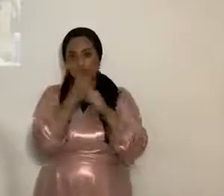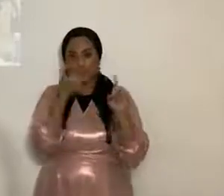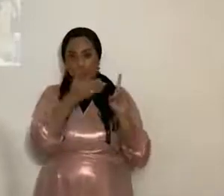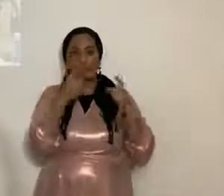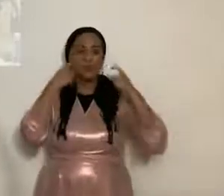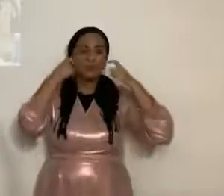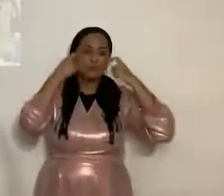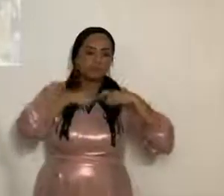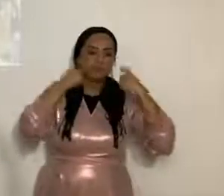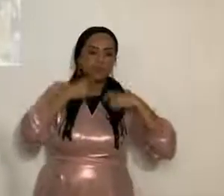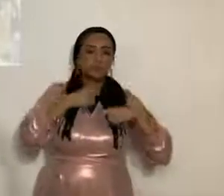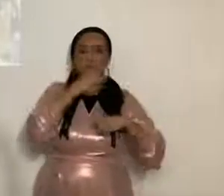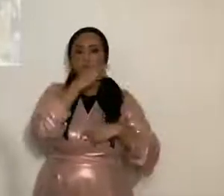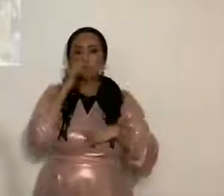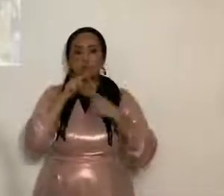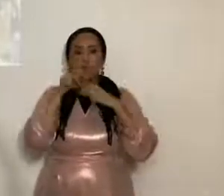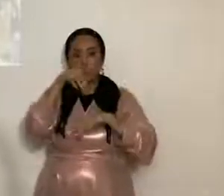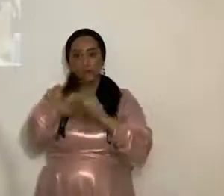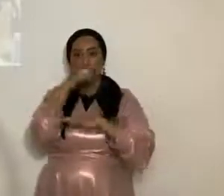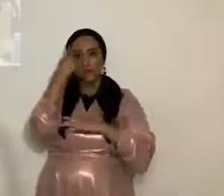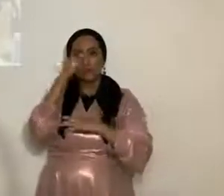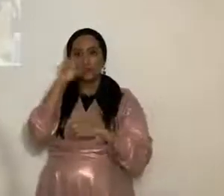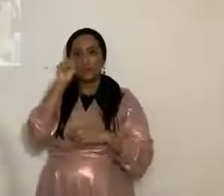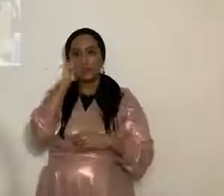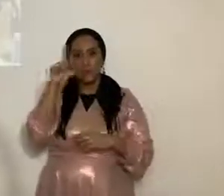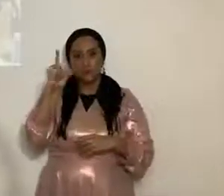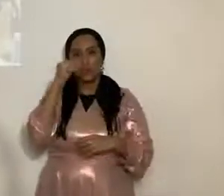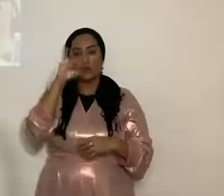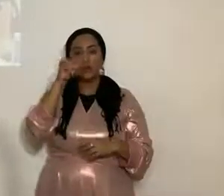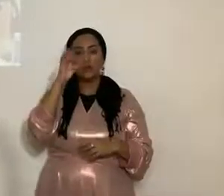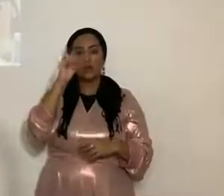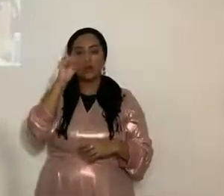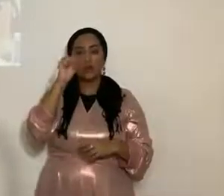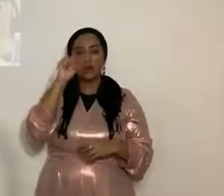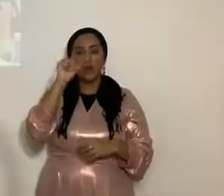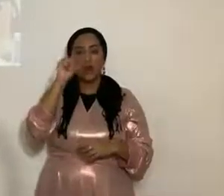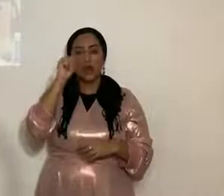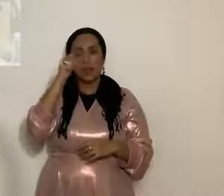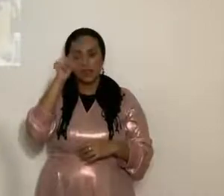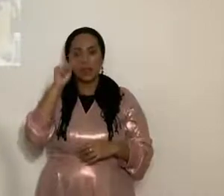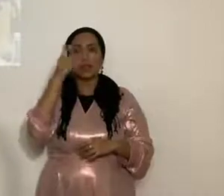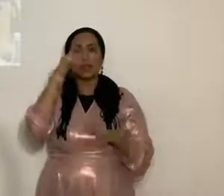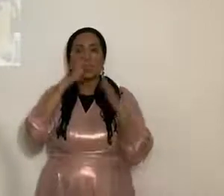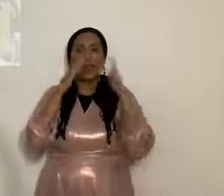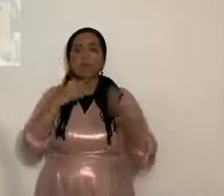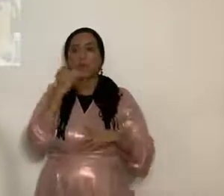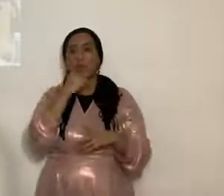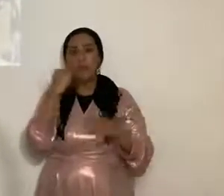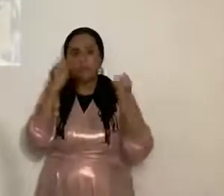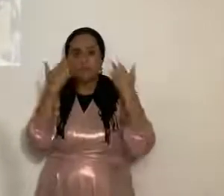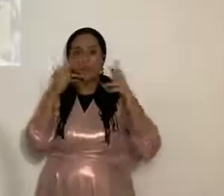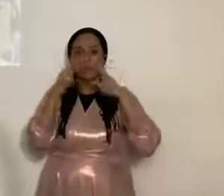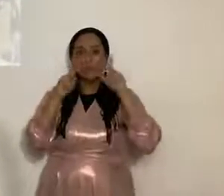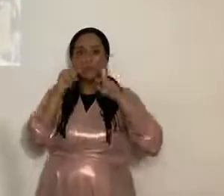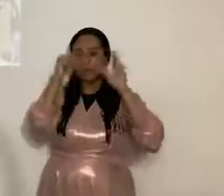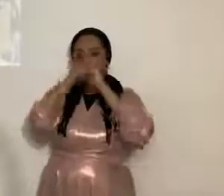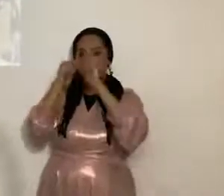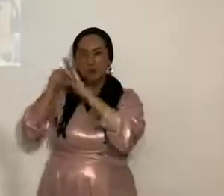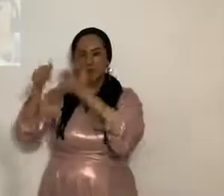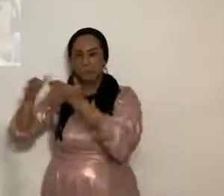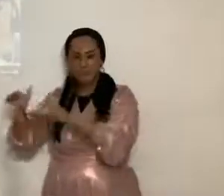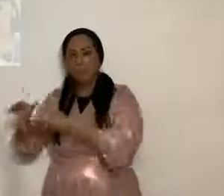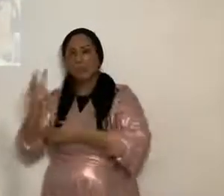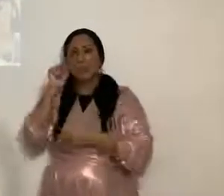lloraron y lamentaron y ayunaron hasta la noche por Saúl y por Jonatán, por el pueblo de Yahweh y por la casa de Israel, porque habían caído a filo de espada. Y